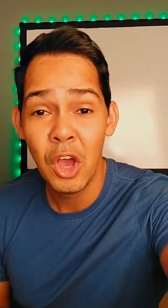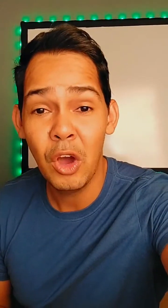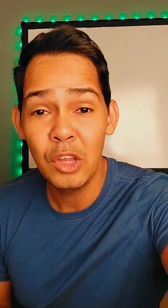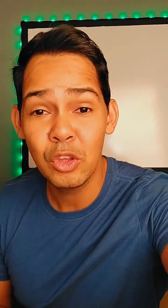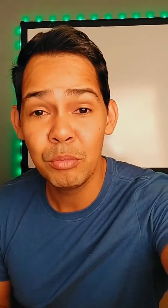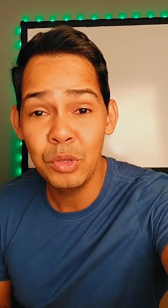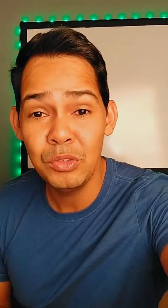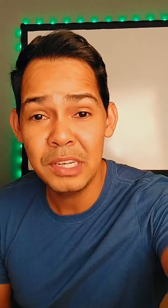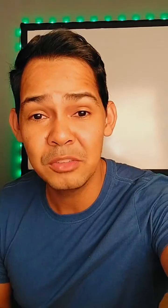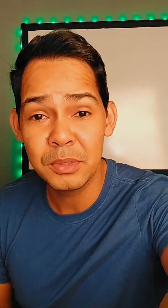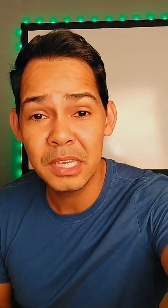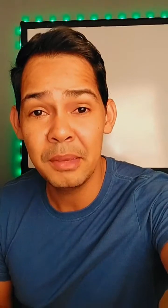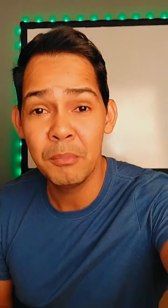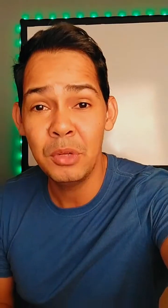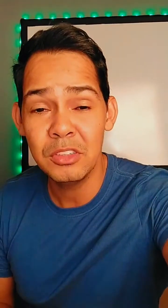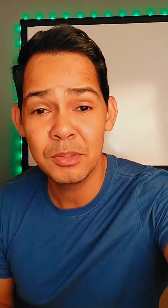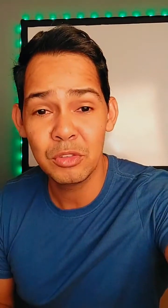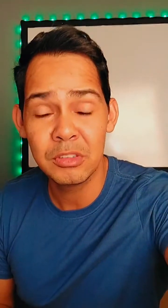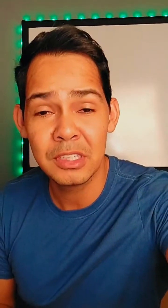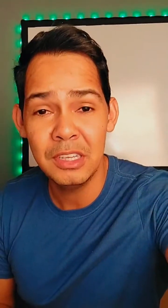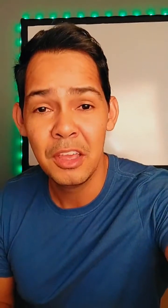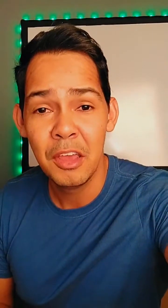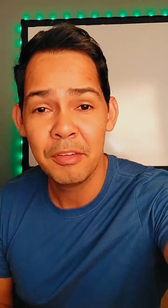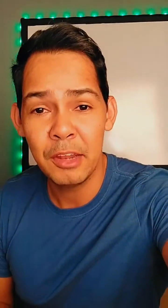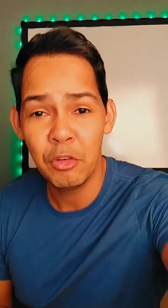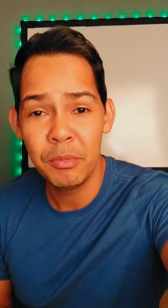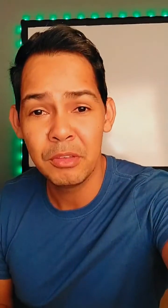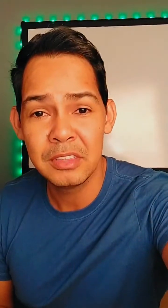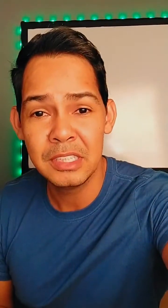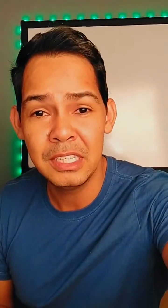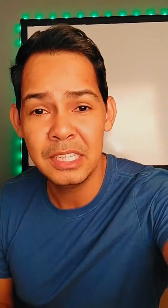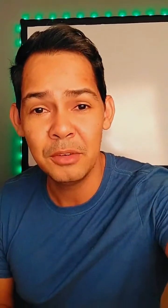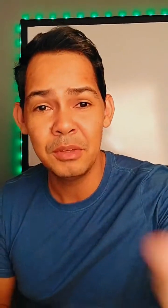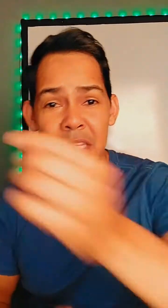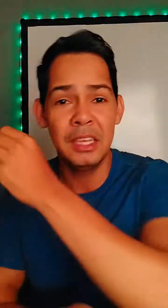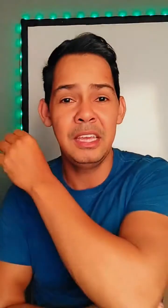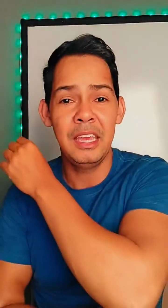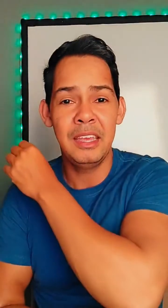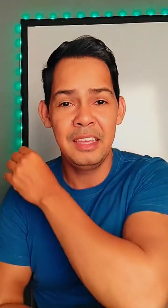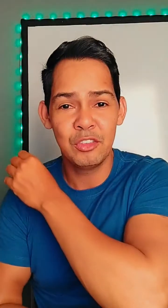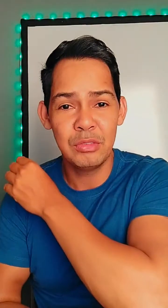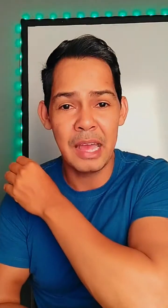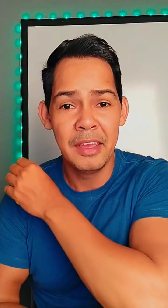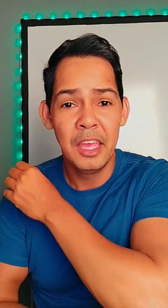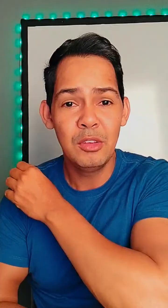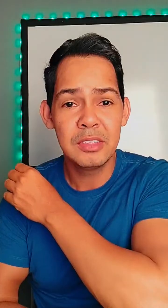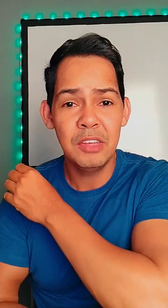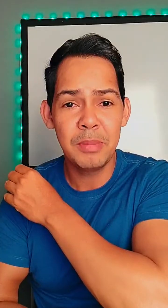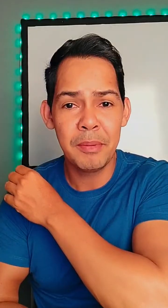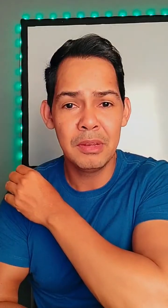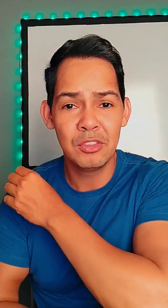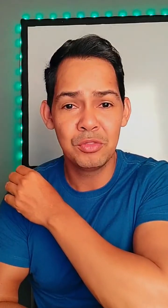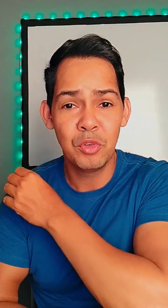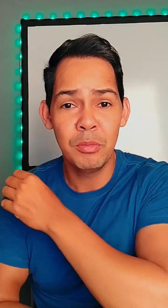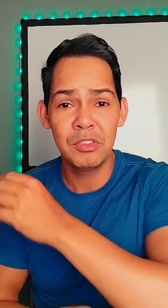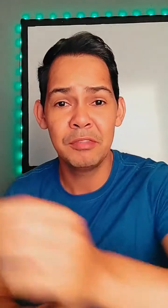estou muito feliz porque muitas pessoas aqui falaram comigo assim que iriam e que ia ajudar. Eu escrevo um papel lista de forma, já fiz isso